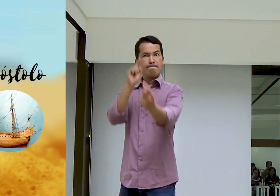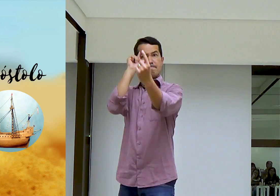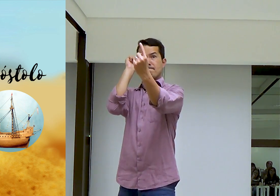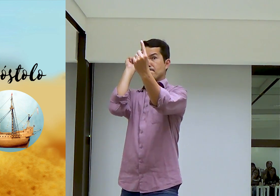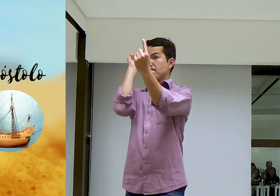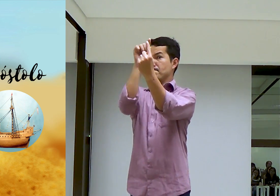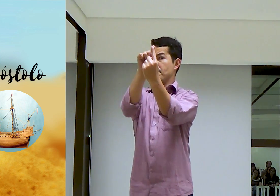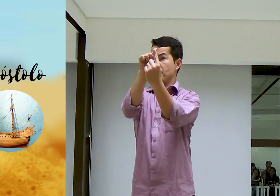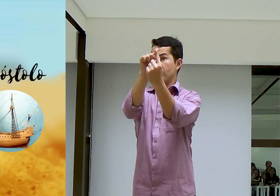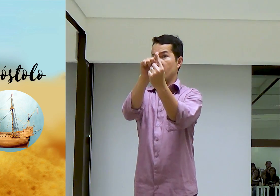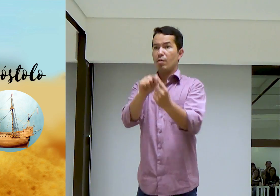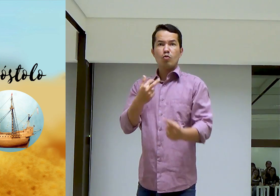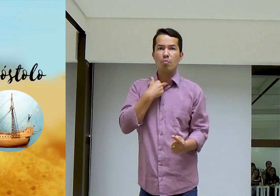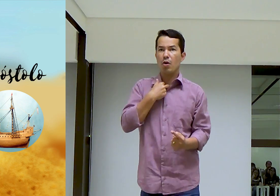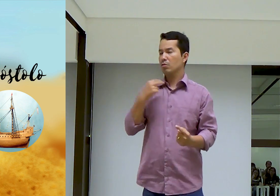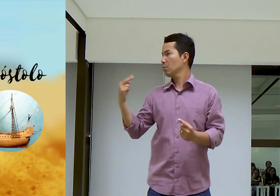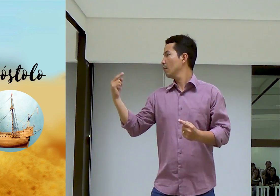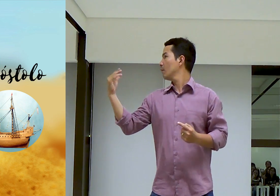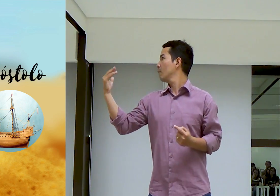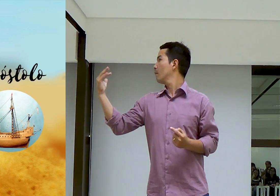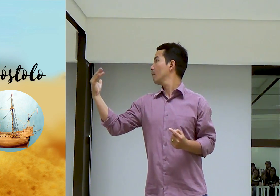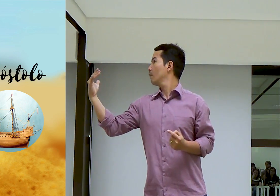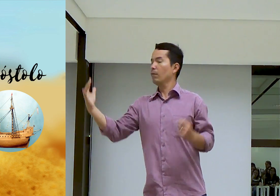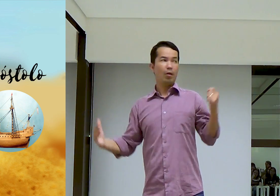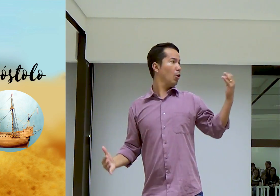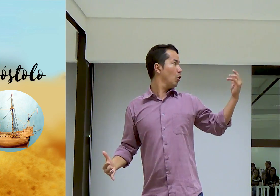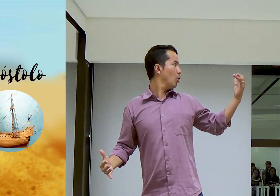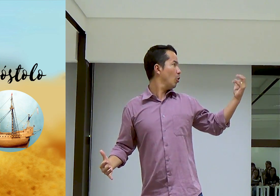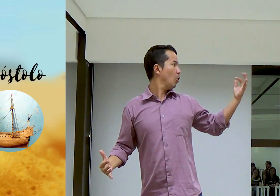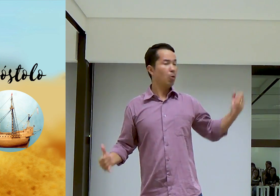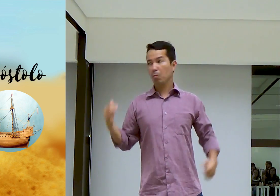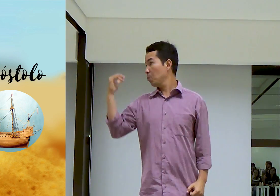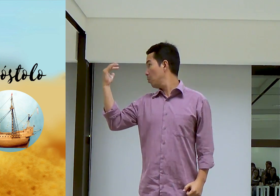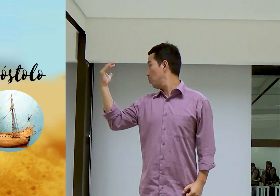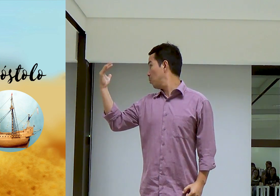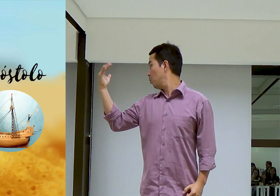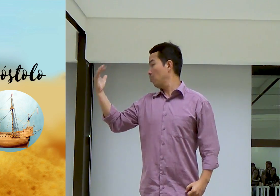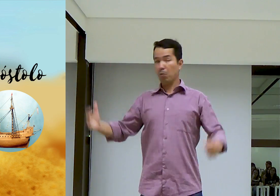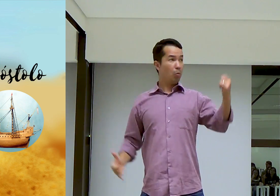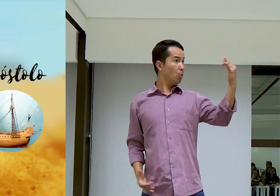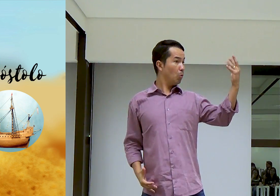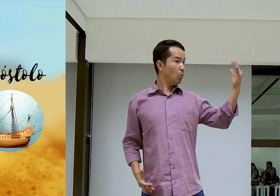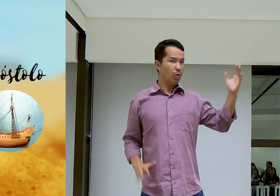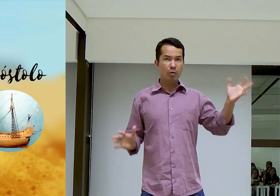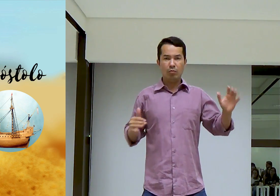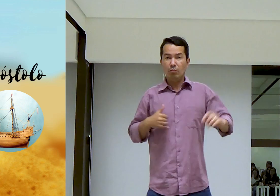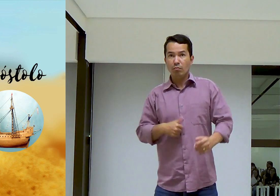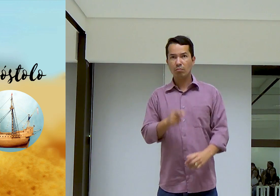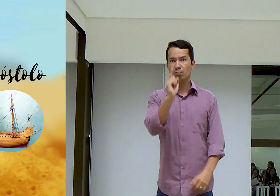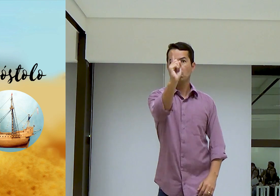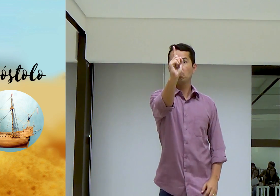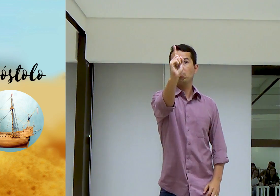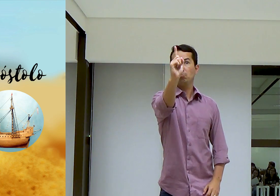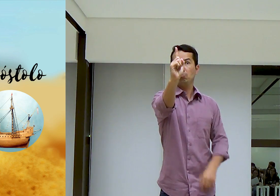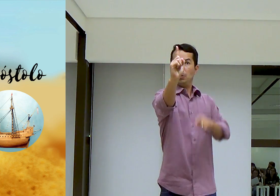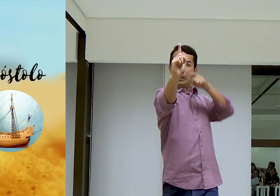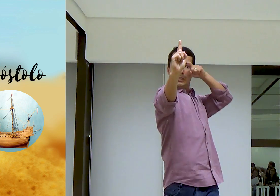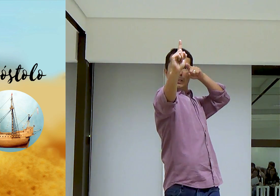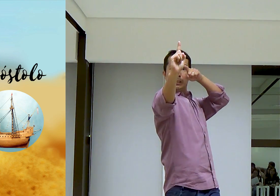específico. Ele tinha um objetivo específico, ele não era um navio de passageiros, um navio que podia desviar o